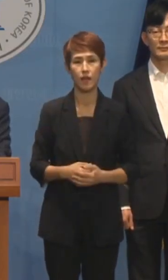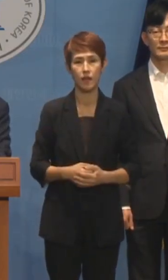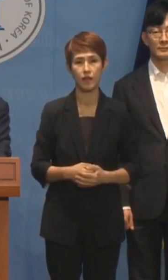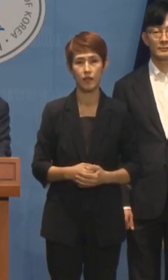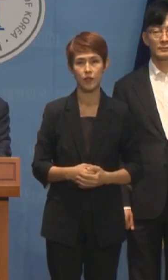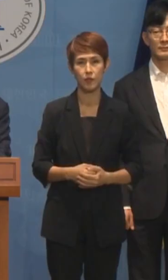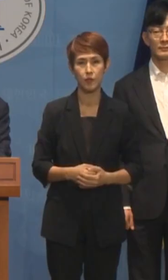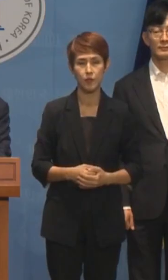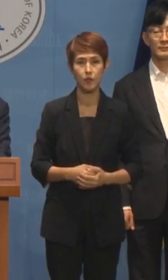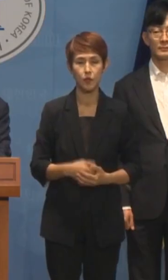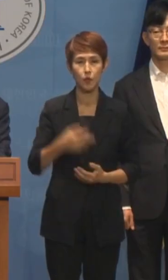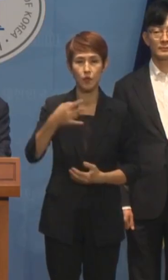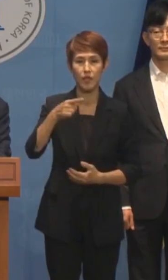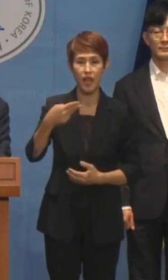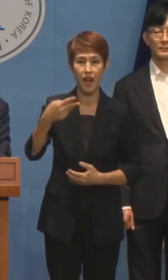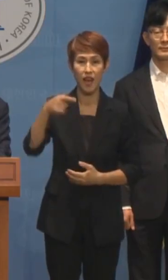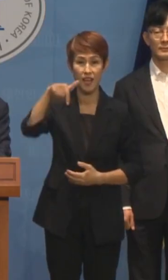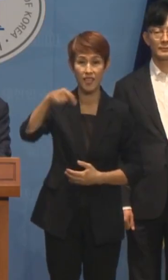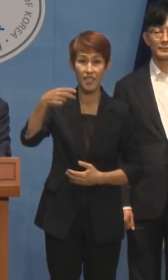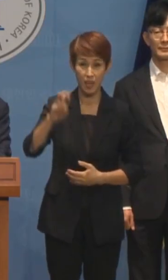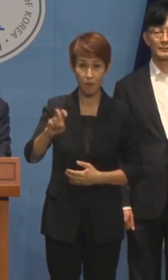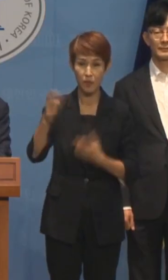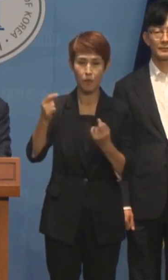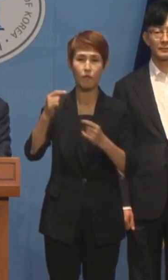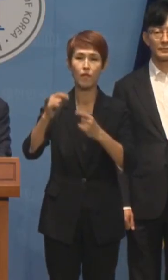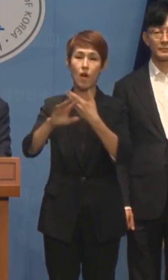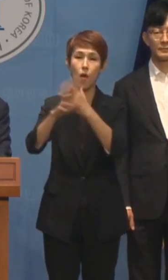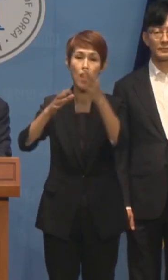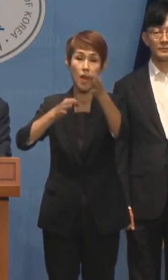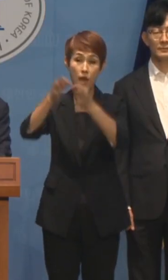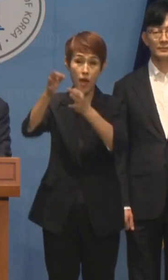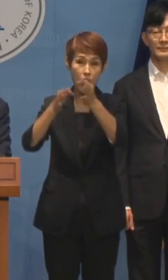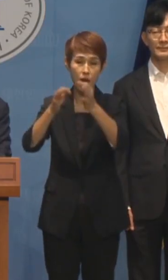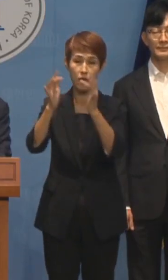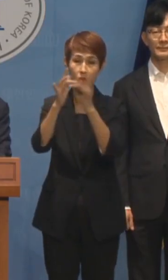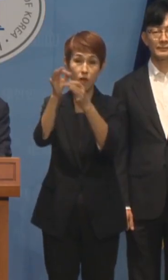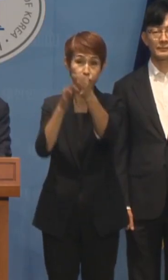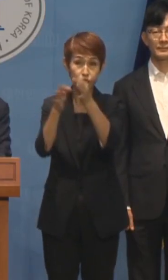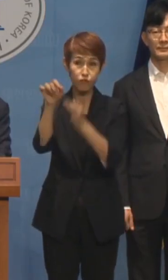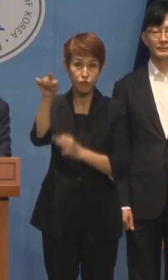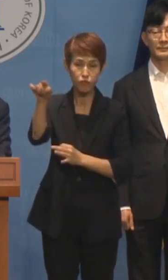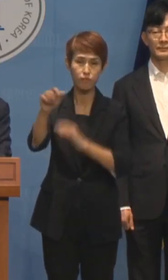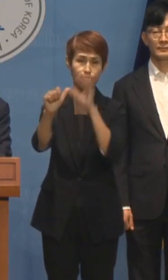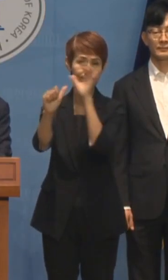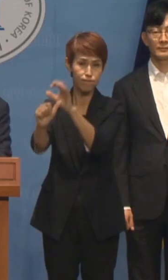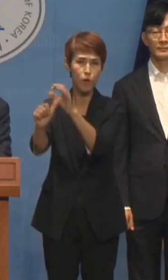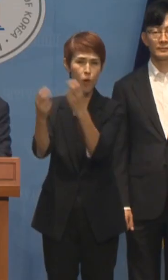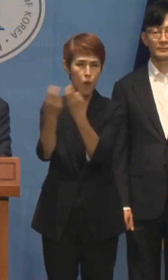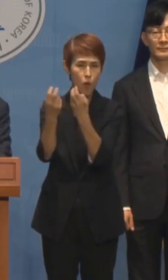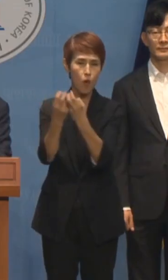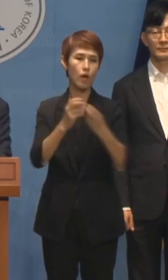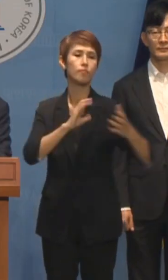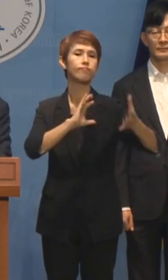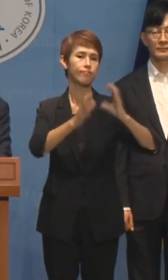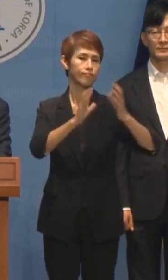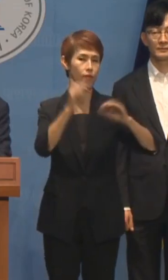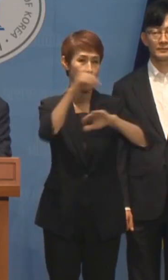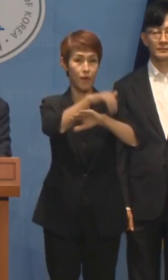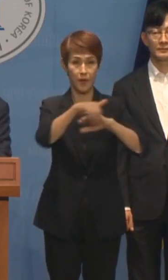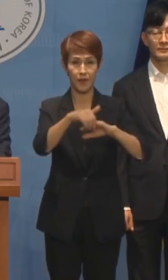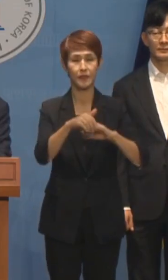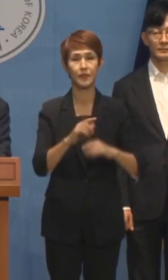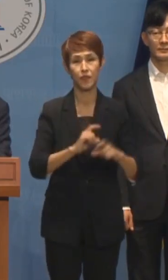그리고 텔레그램 등 해외 사업 플랫폼에 대한 규제 방안에 대해서도 추가로 논의할